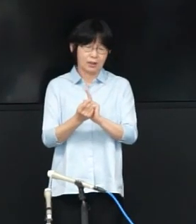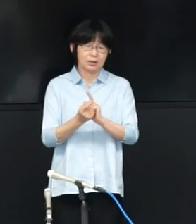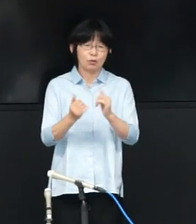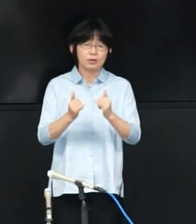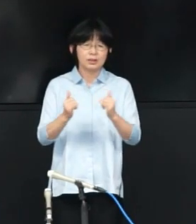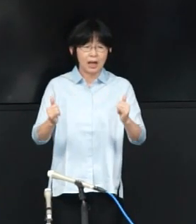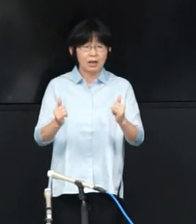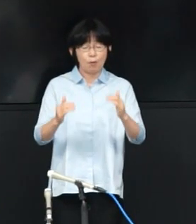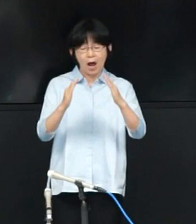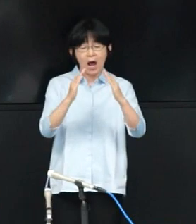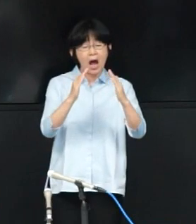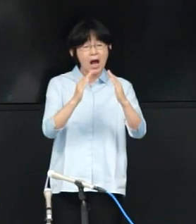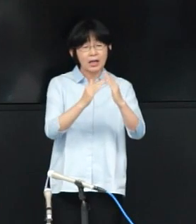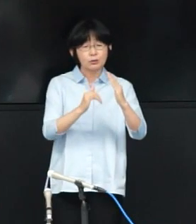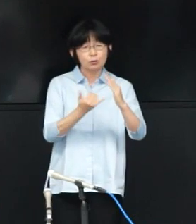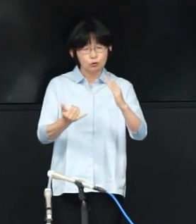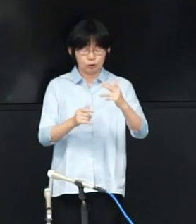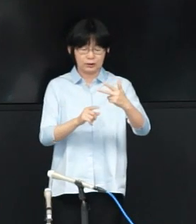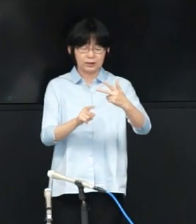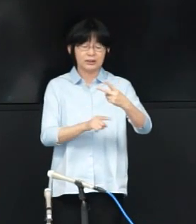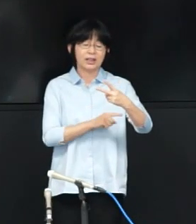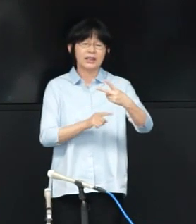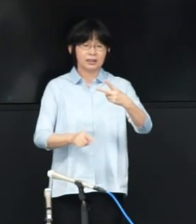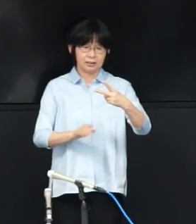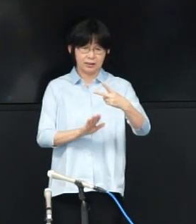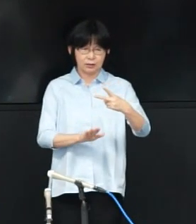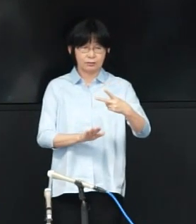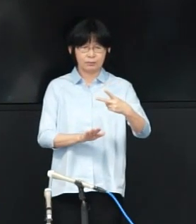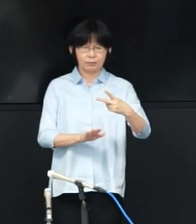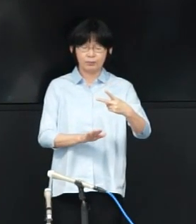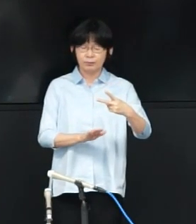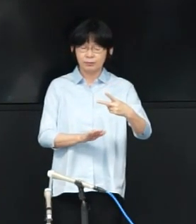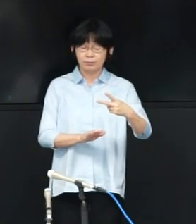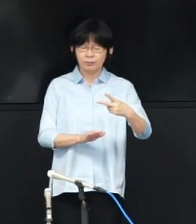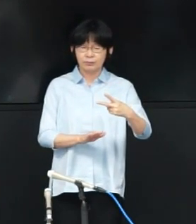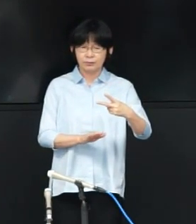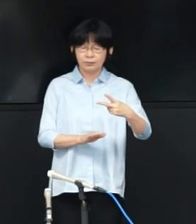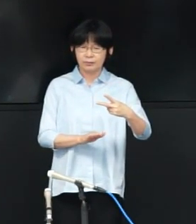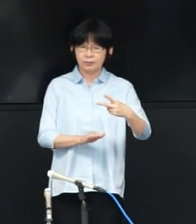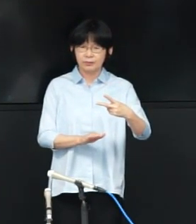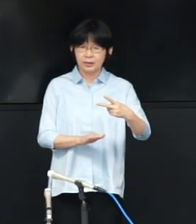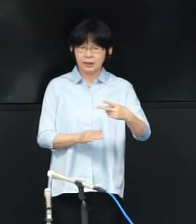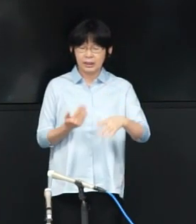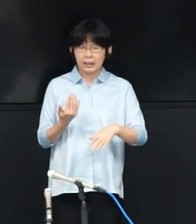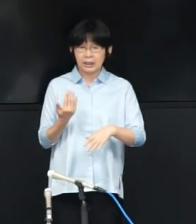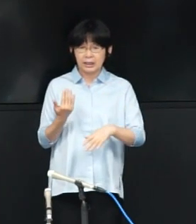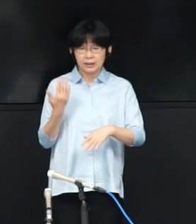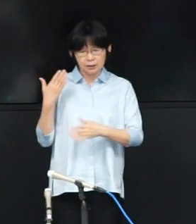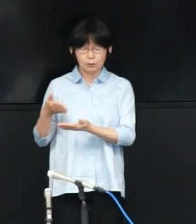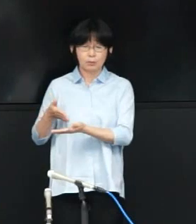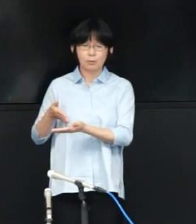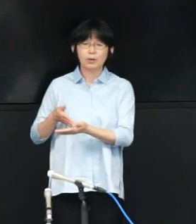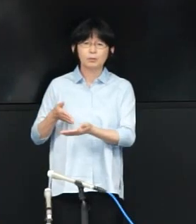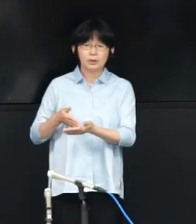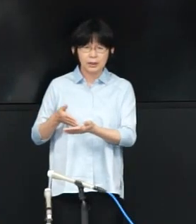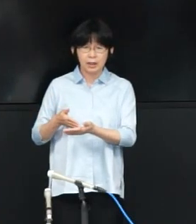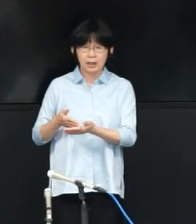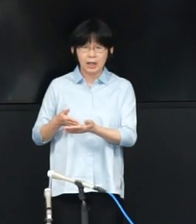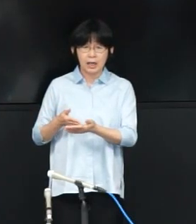でご家族2名でございます。それと先ほど冒頭申しましたが、新